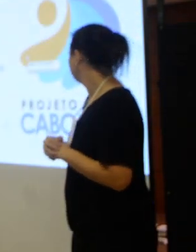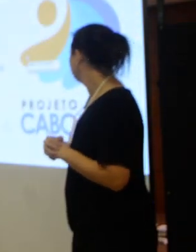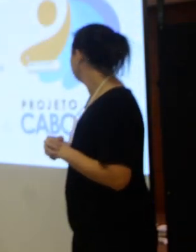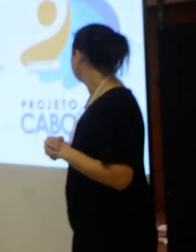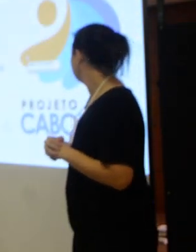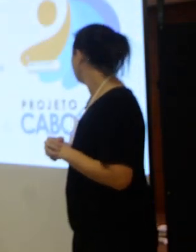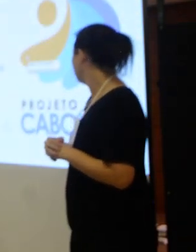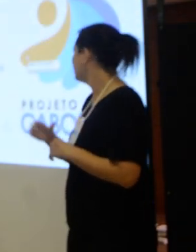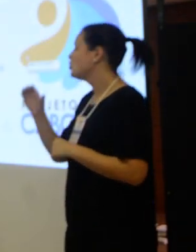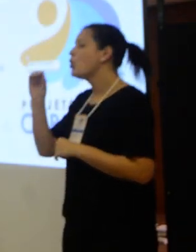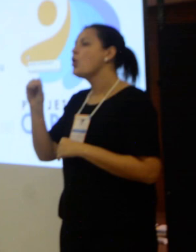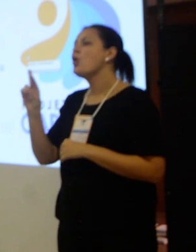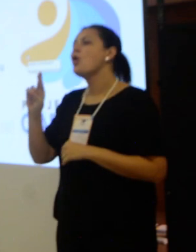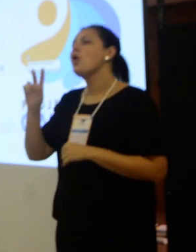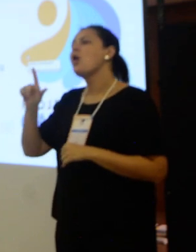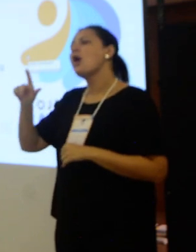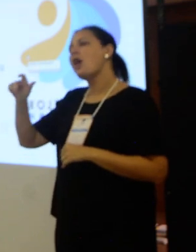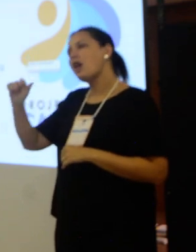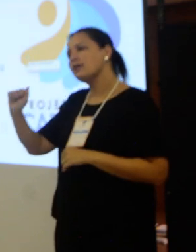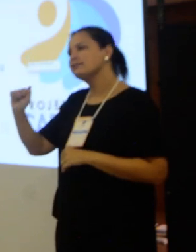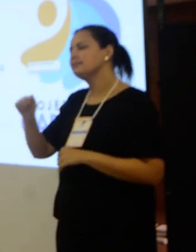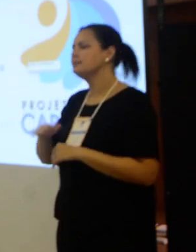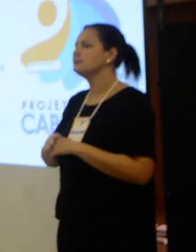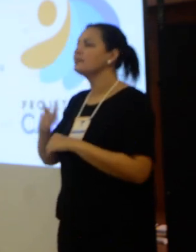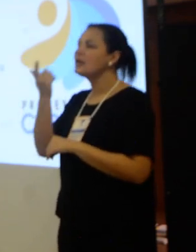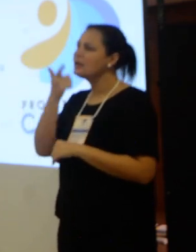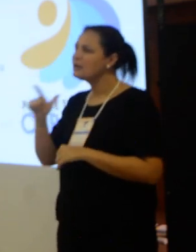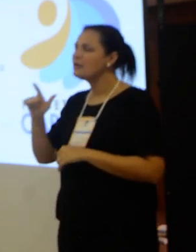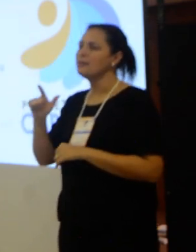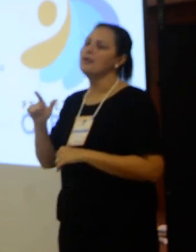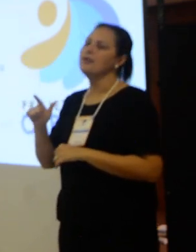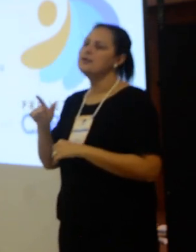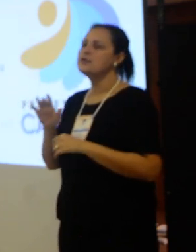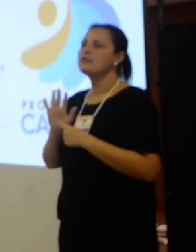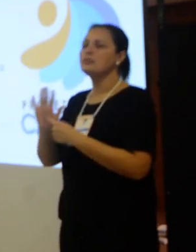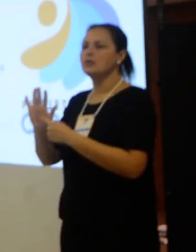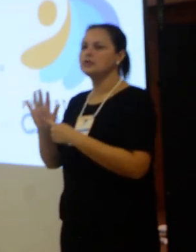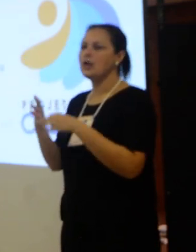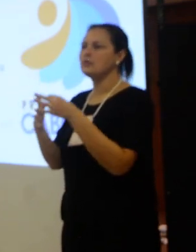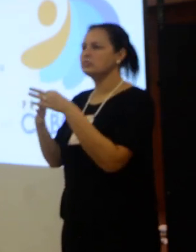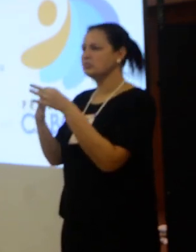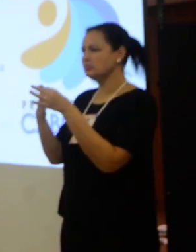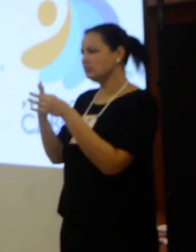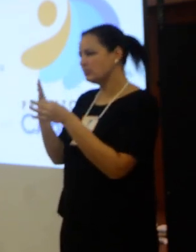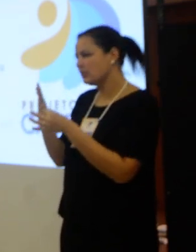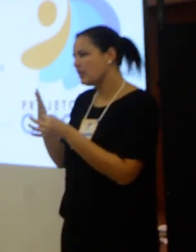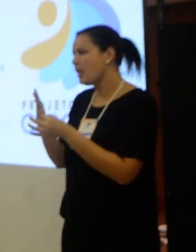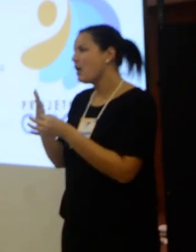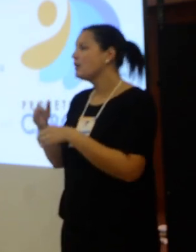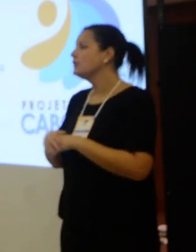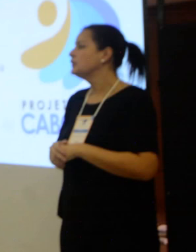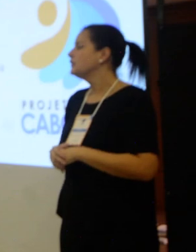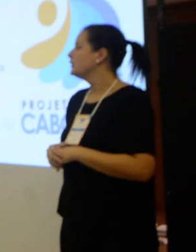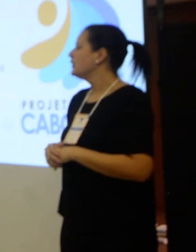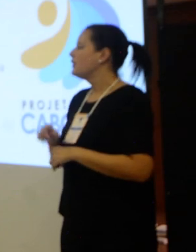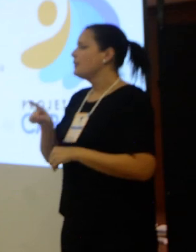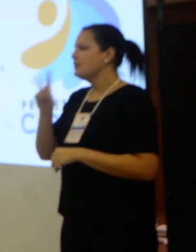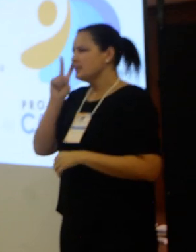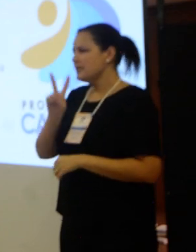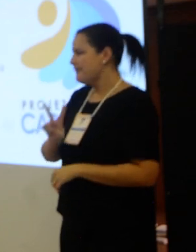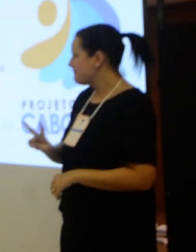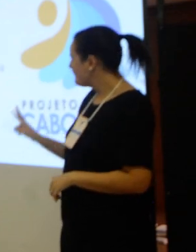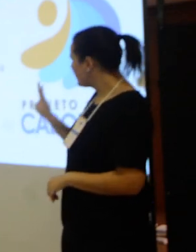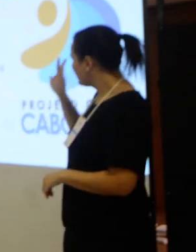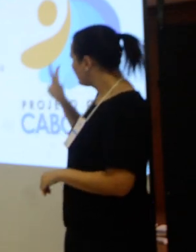ser trazidos com mais detalhe pelas instituições responsáveis, como vocês podem ver na programação,